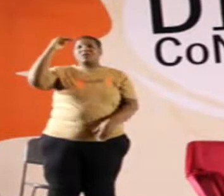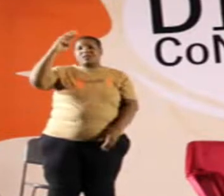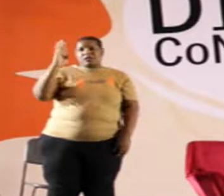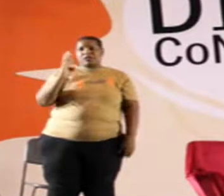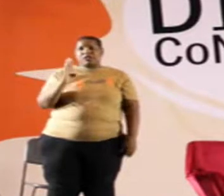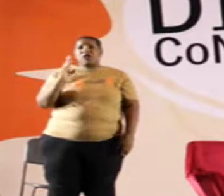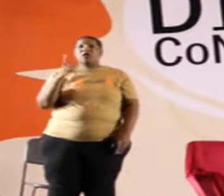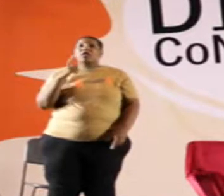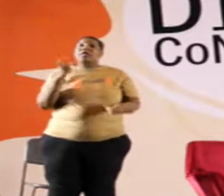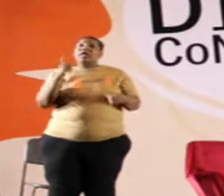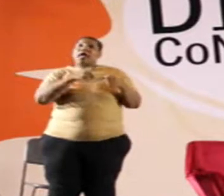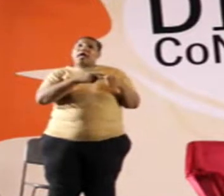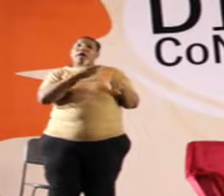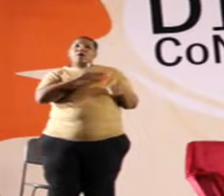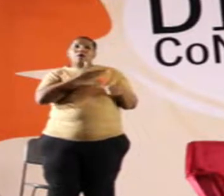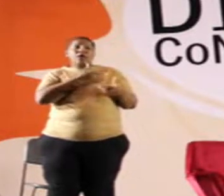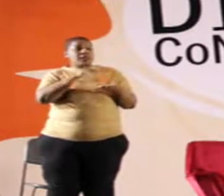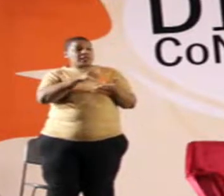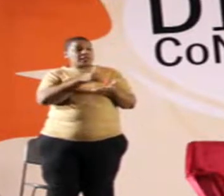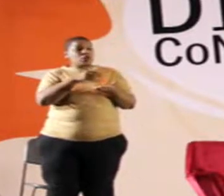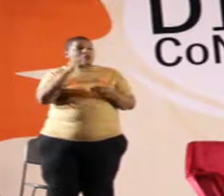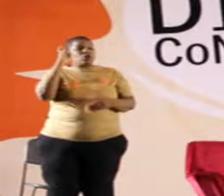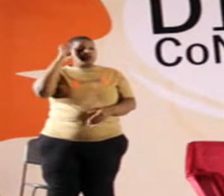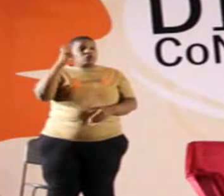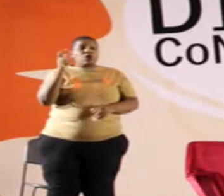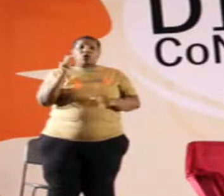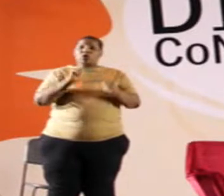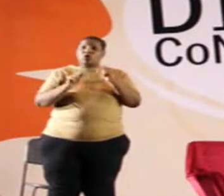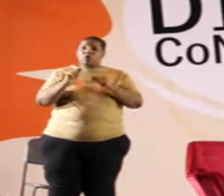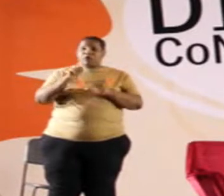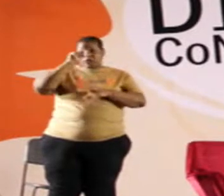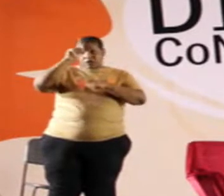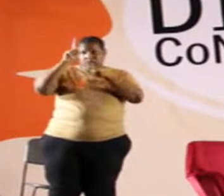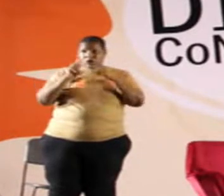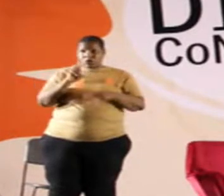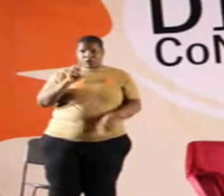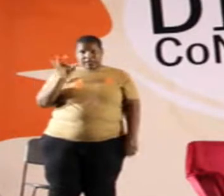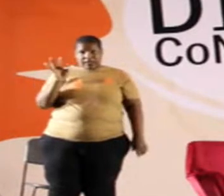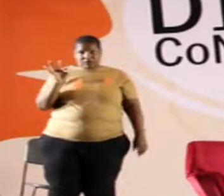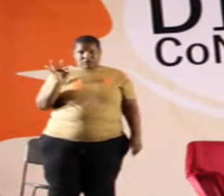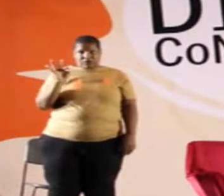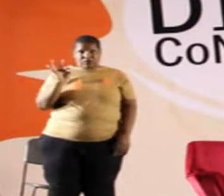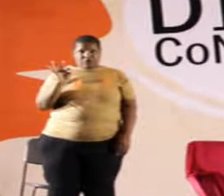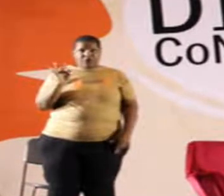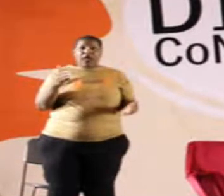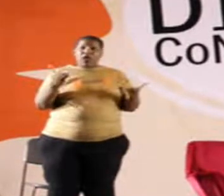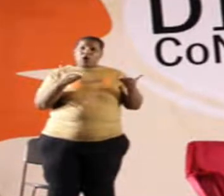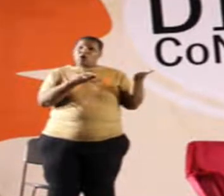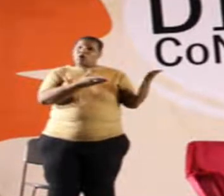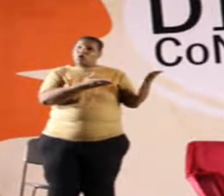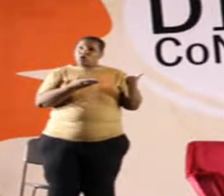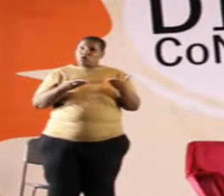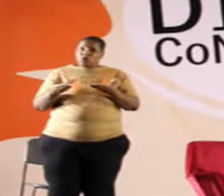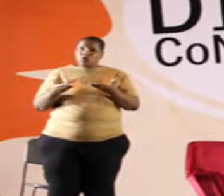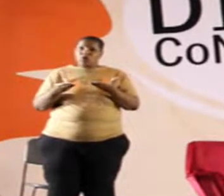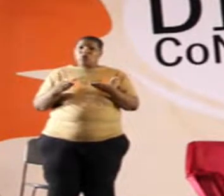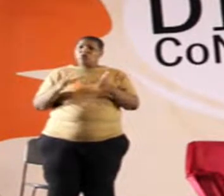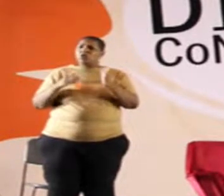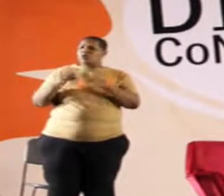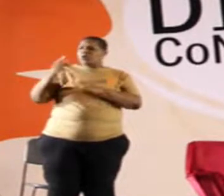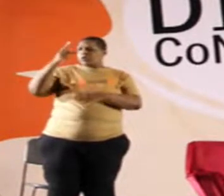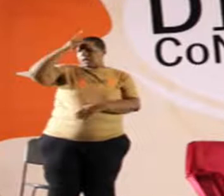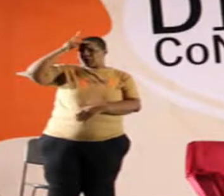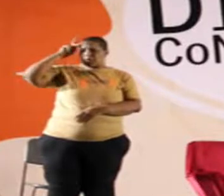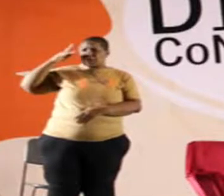a parceria da Secretaria de Cultura e Economia Criativa do Distrito Federal. Convidamos a todas as